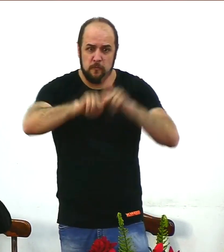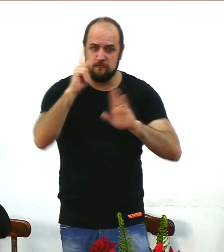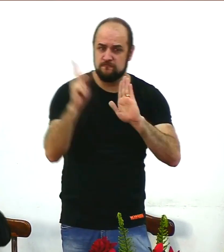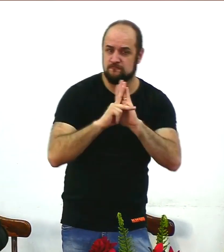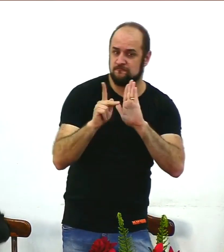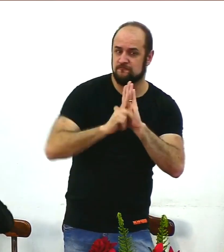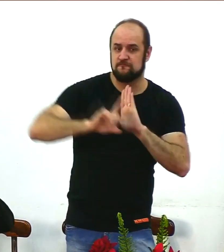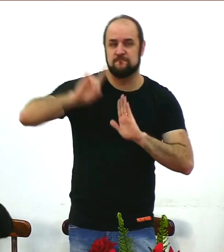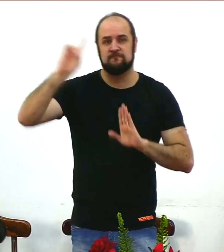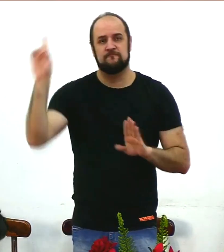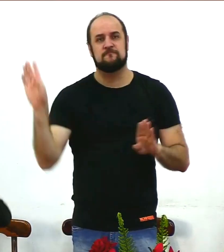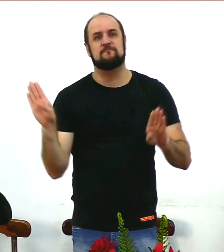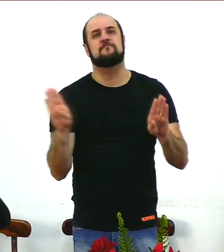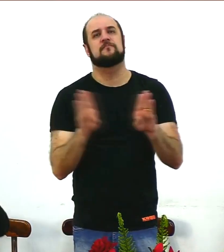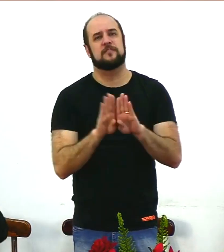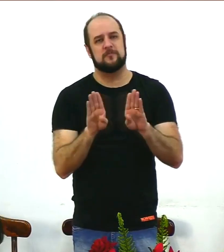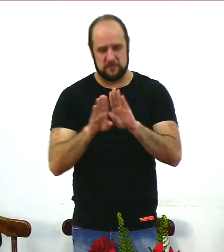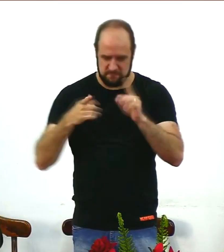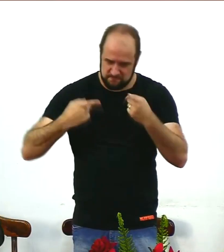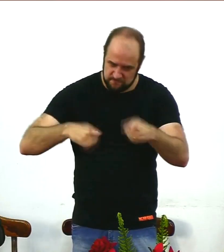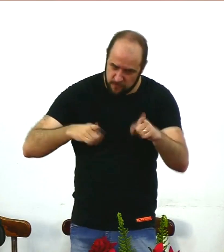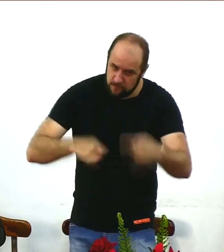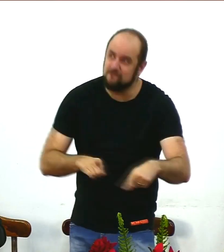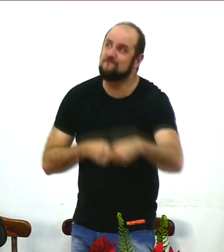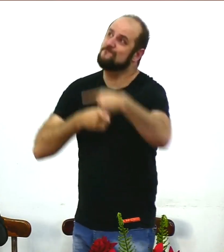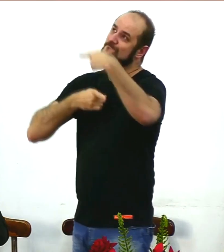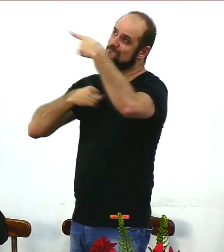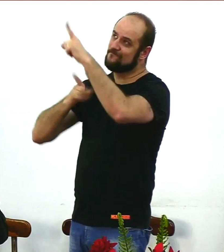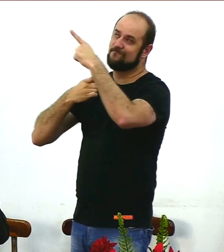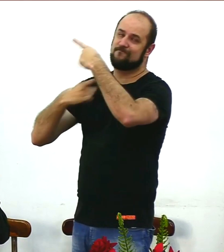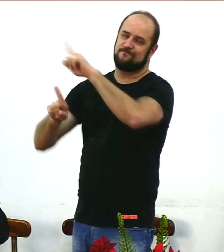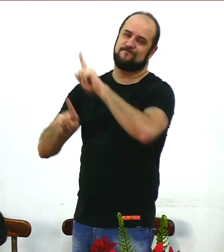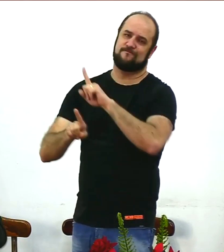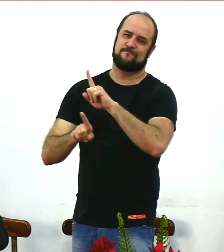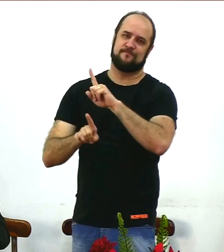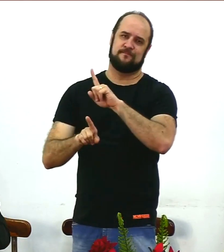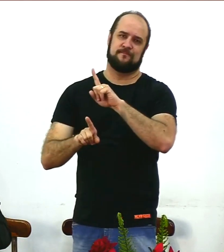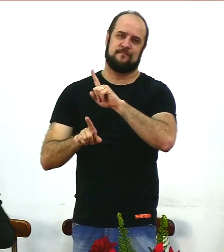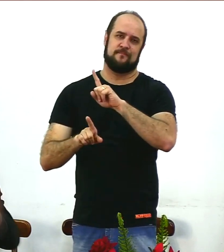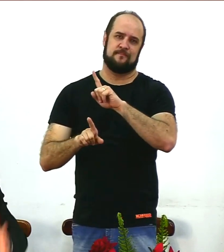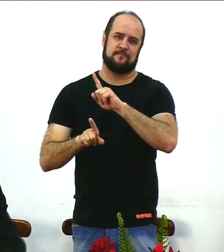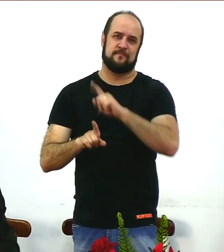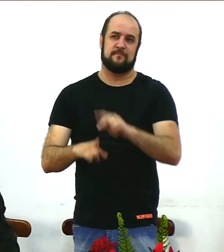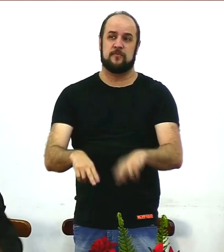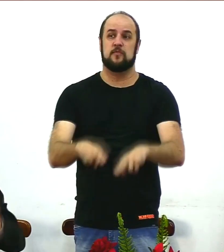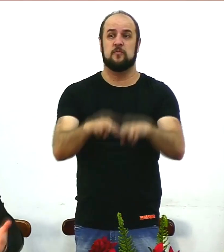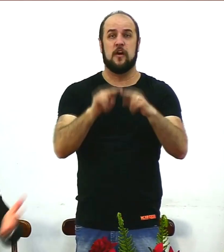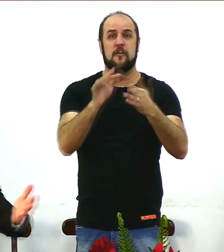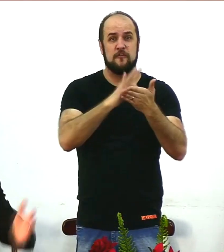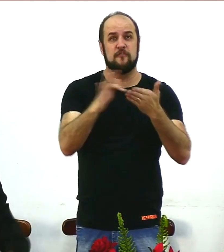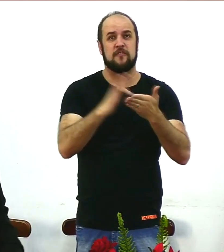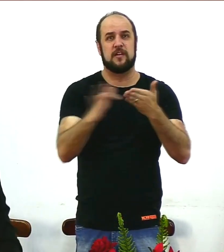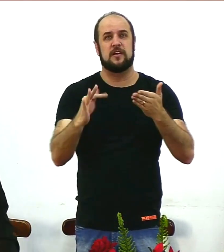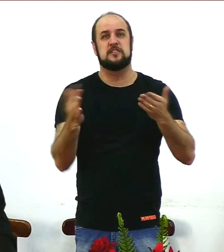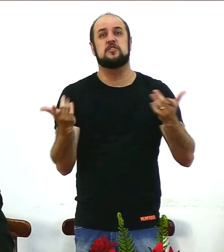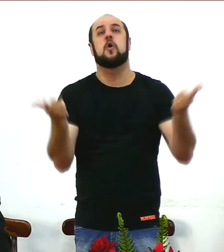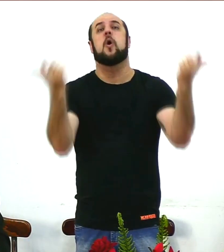não temos como resolver essa situação, mas nós não podemos nos contentar